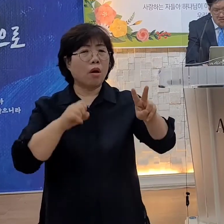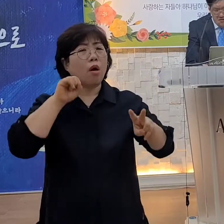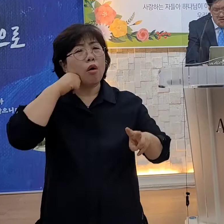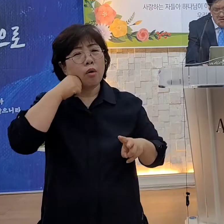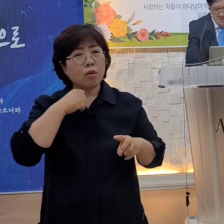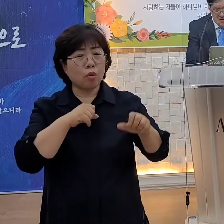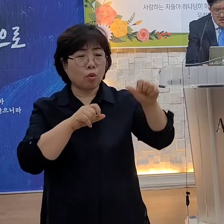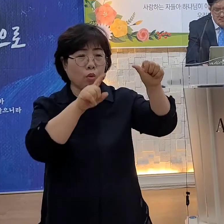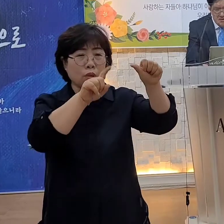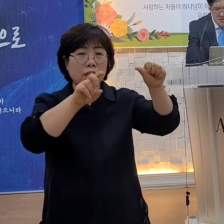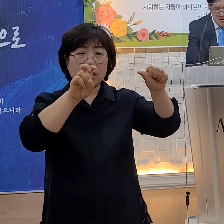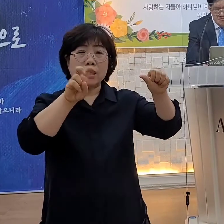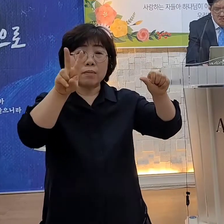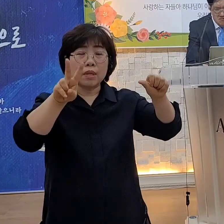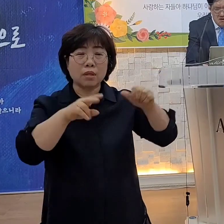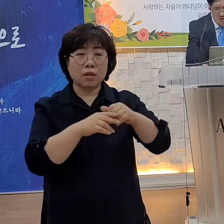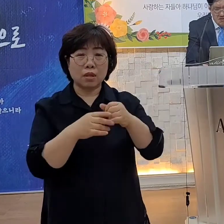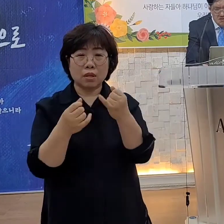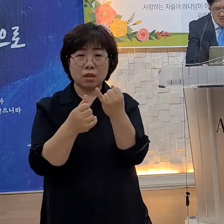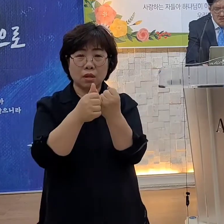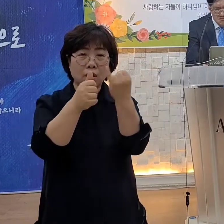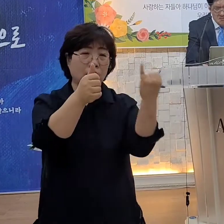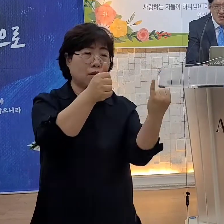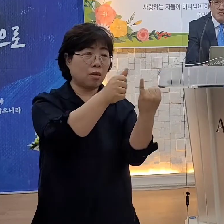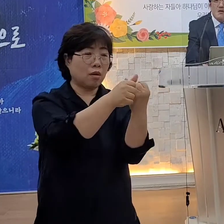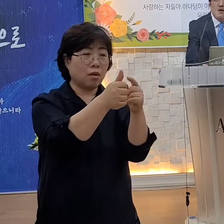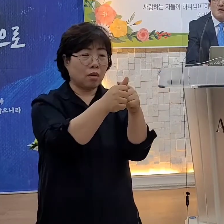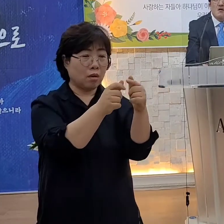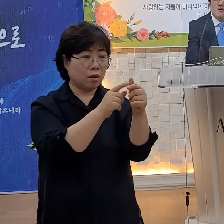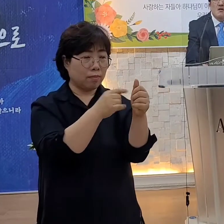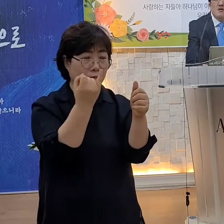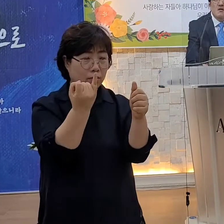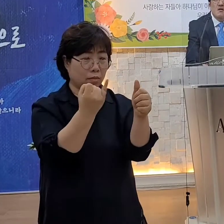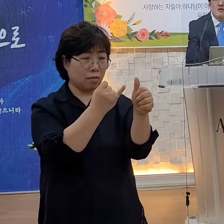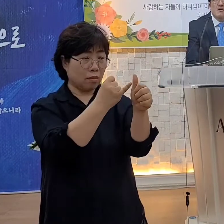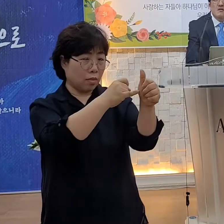아내들이여 자기 남편에게 복종하기를 주께 하듯 하라.